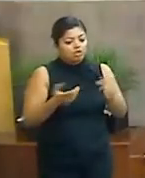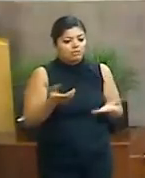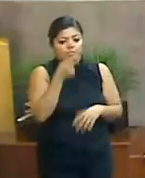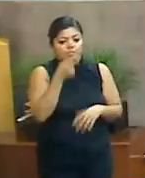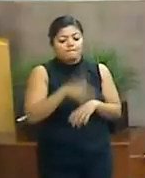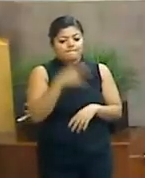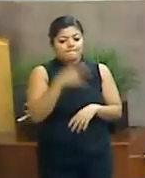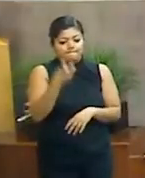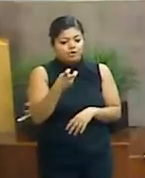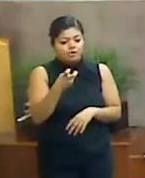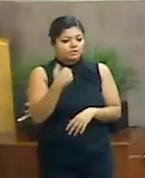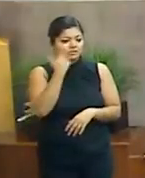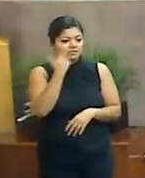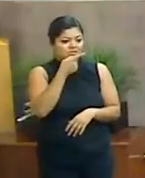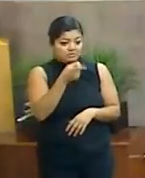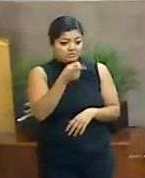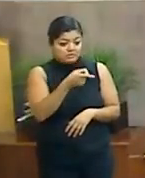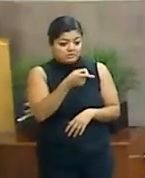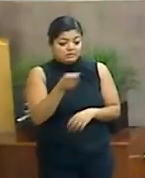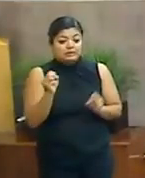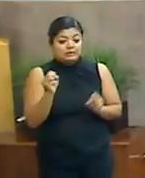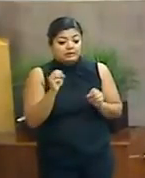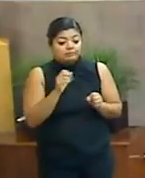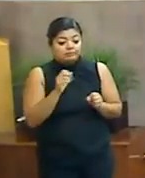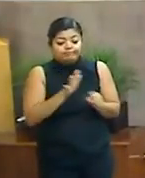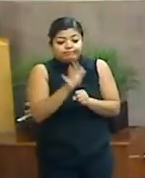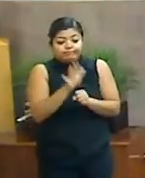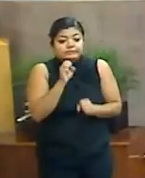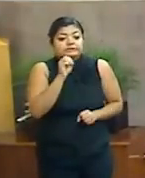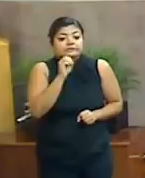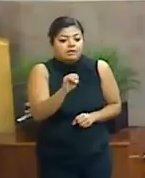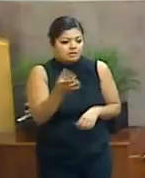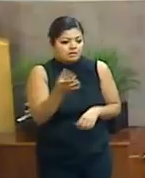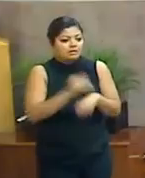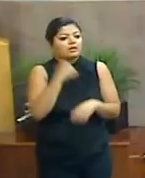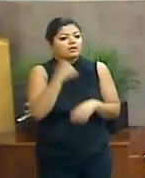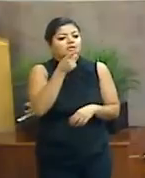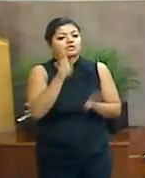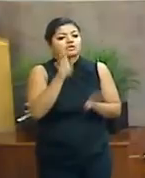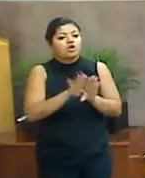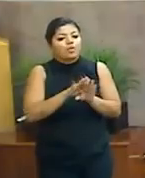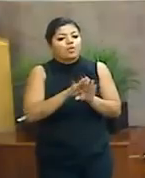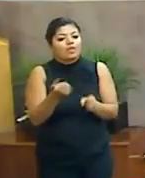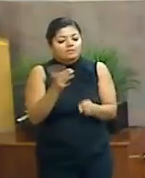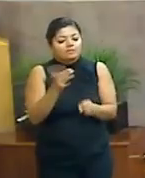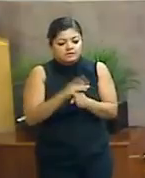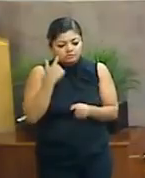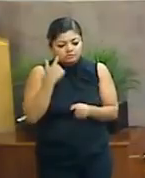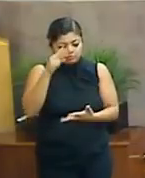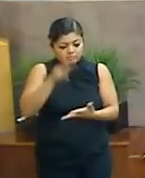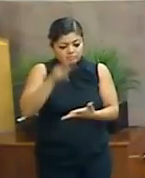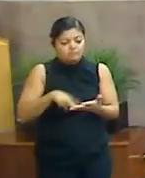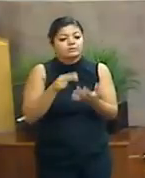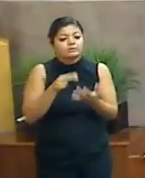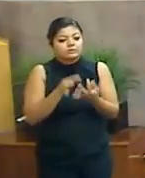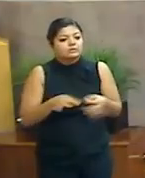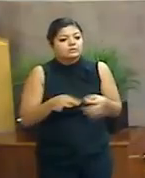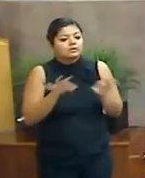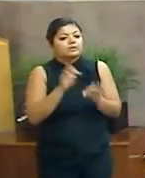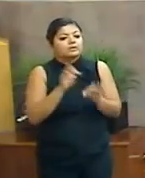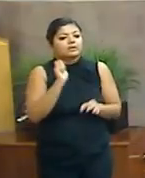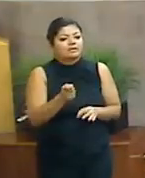debidamente lo de dicha autorización se concluye que se trata de una resolución administrativa que plantea esencialmente la